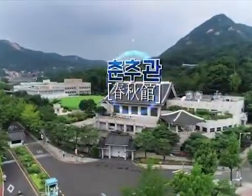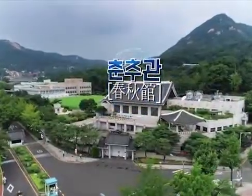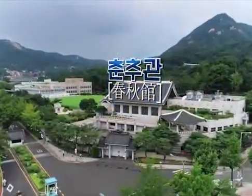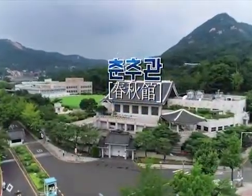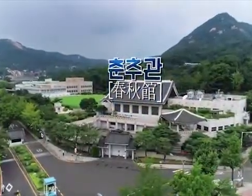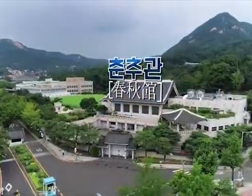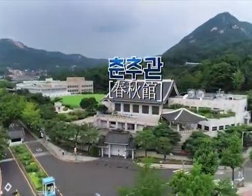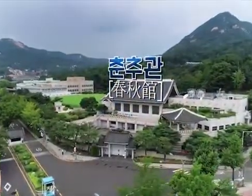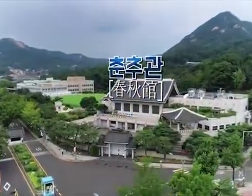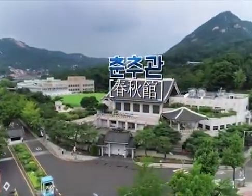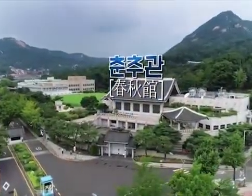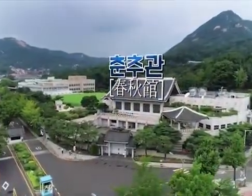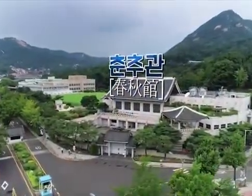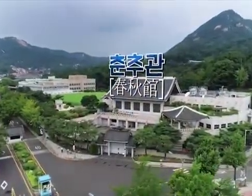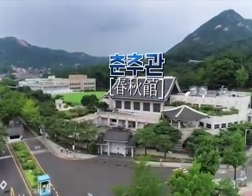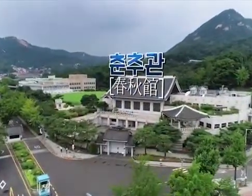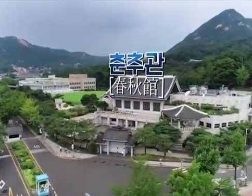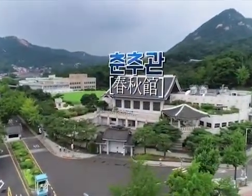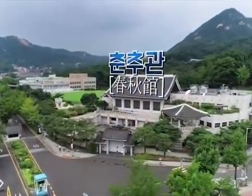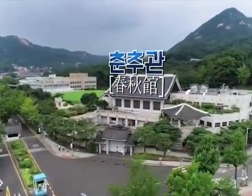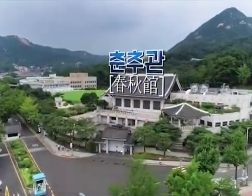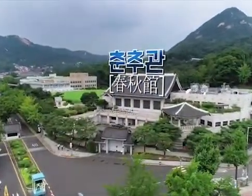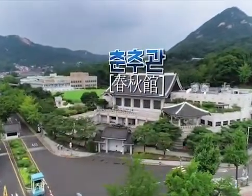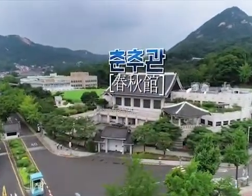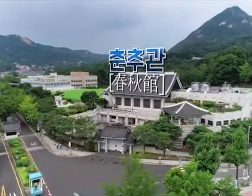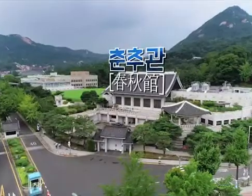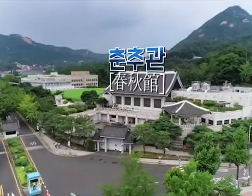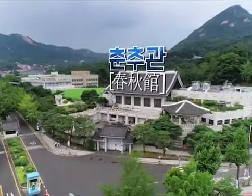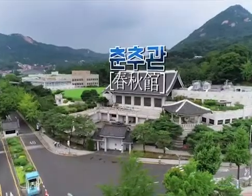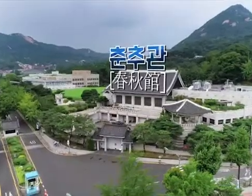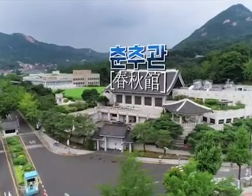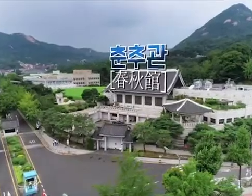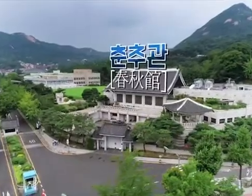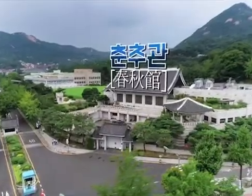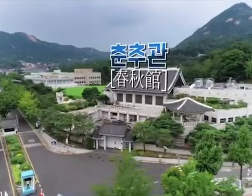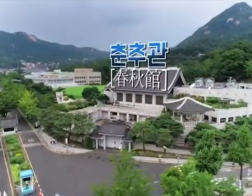현대식으로 지어진 2층짜리 한옥 지붕 위에 춘추관이라는 자막이 떠 있다.